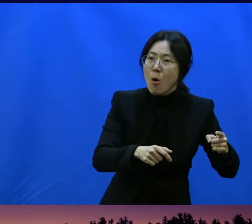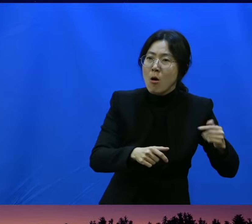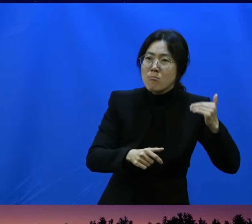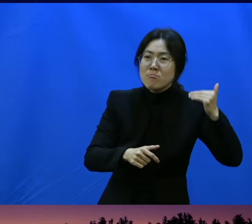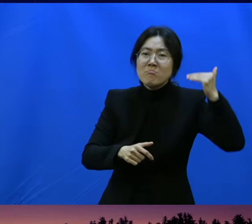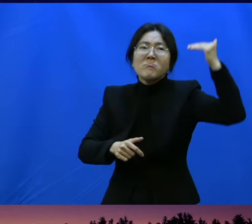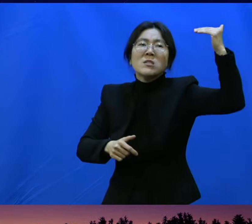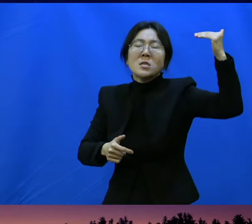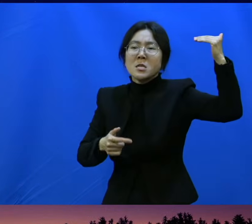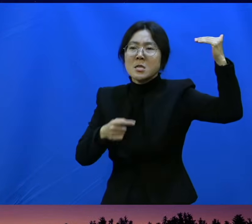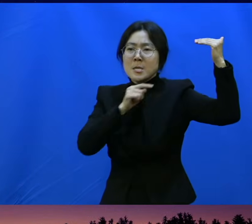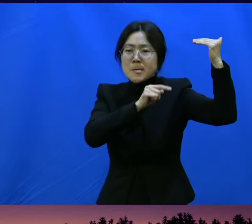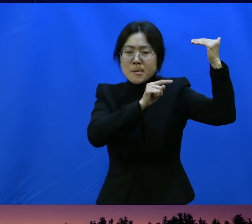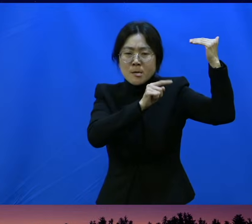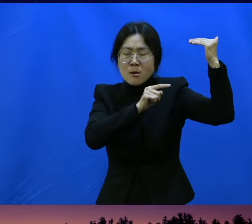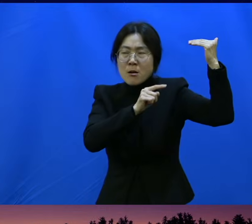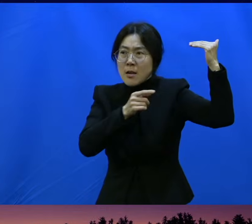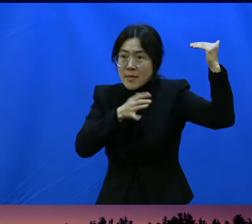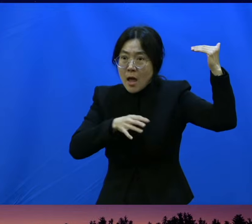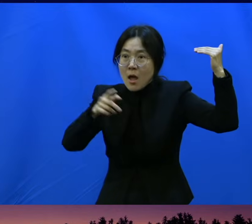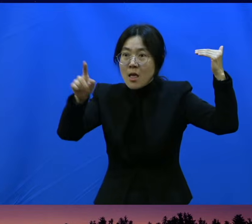굴러 들어온 거잖아요.